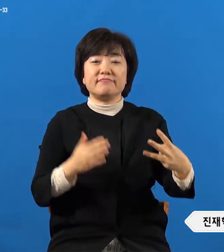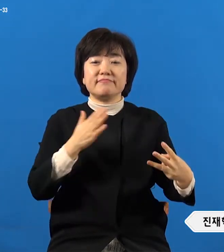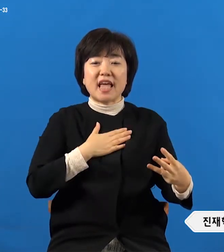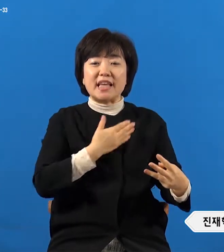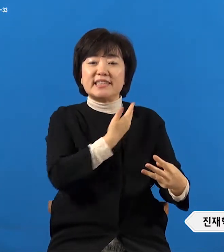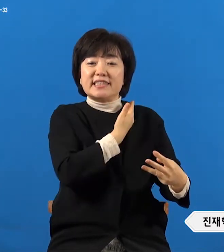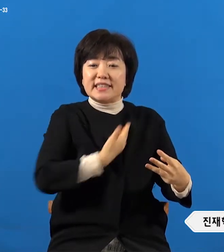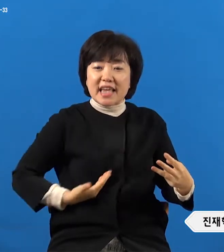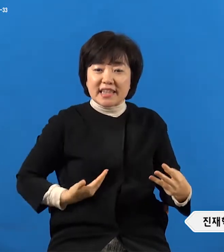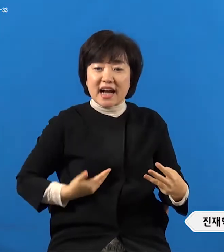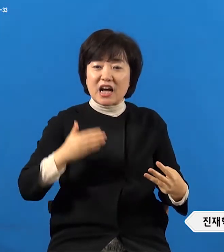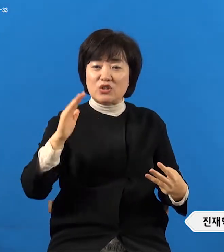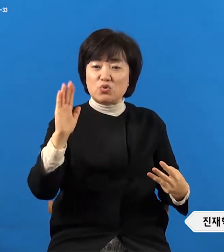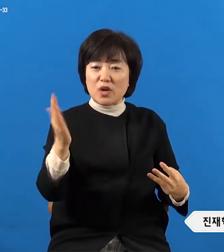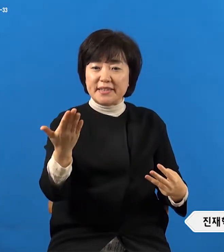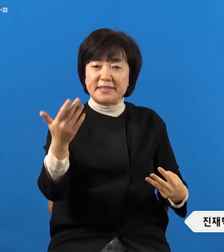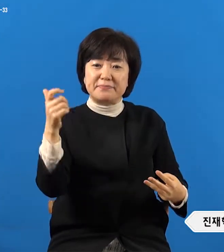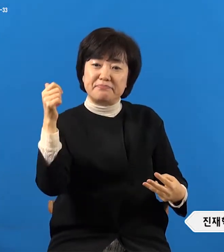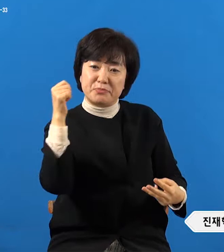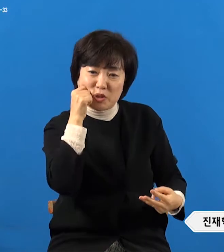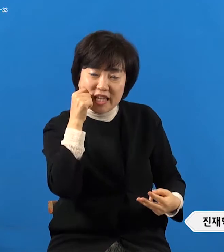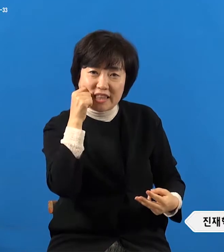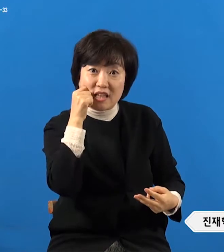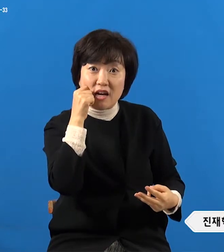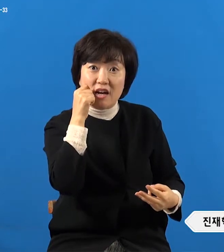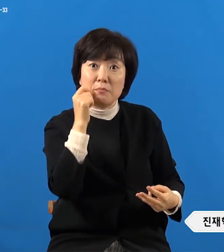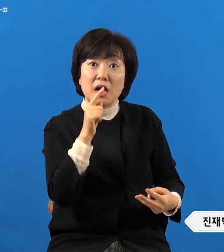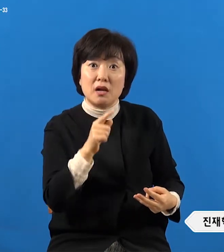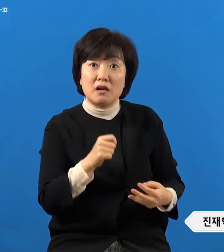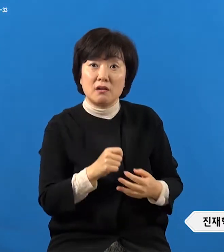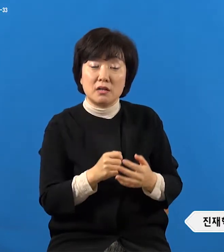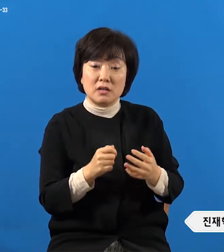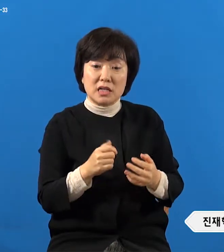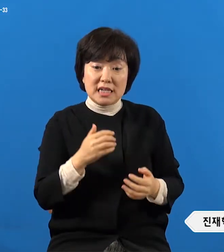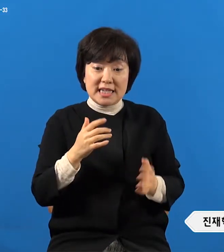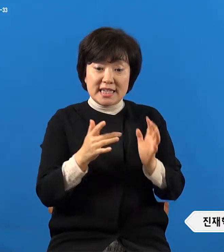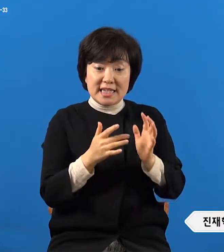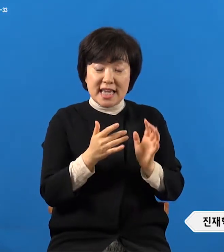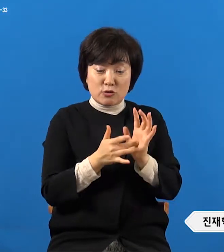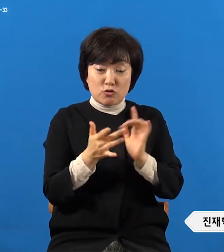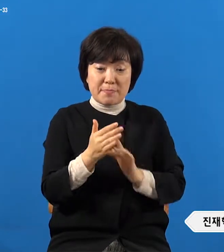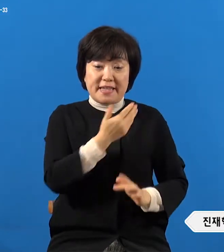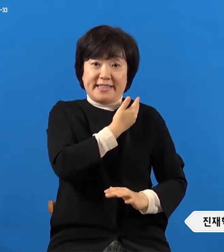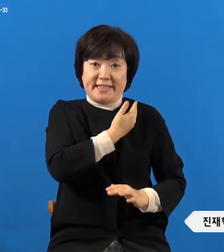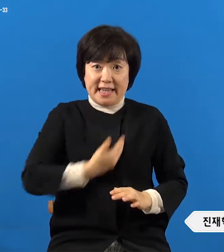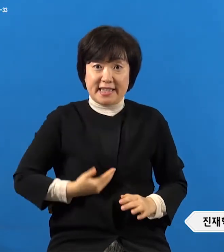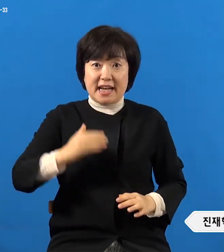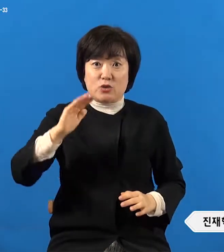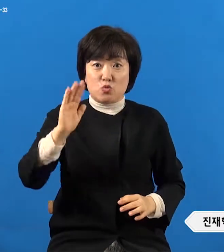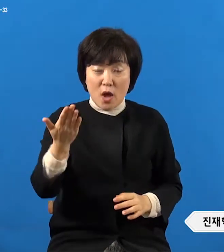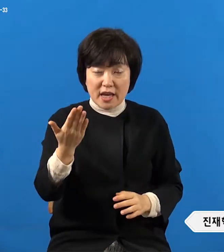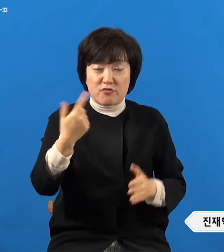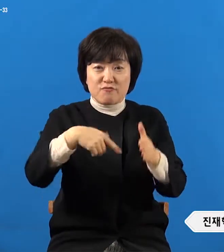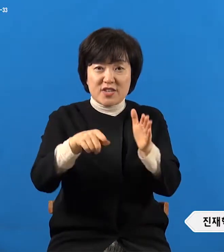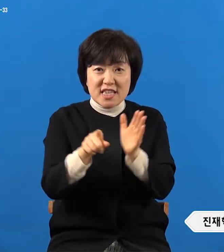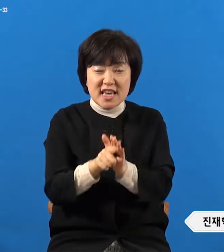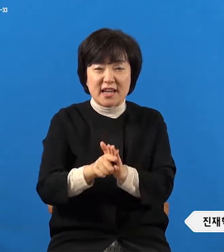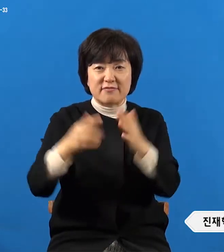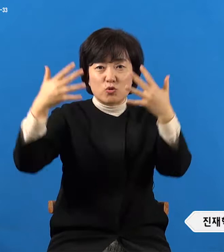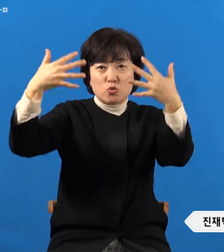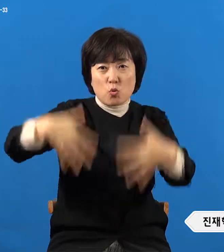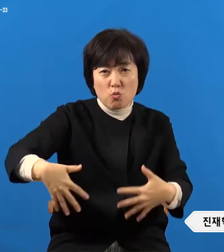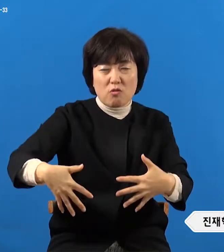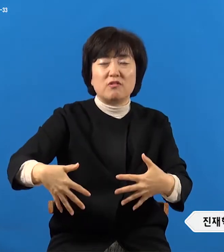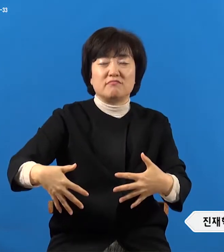오늘 주님께서 바로 만드시는 진짜 제자 가격표를 말씀을 통해서 함께